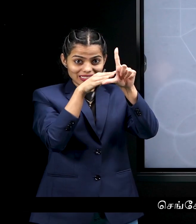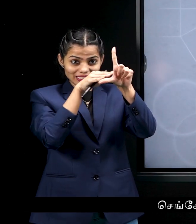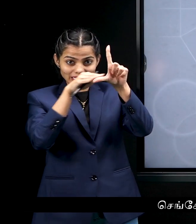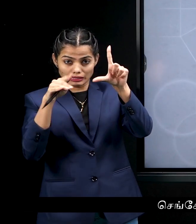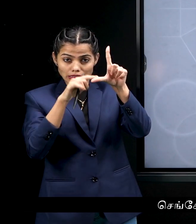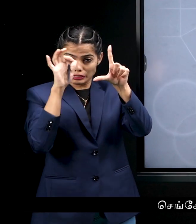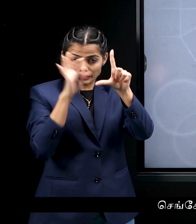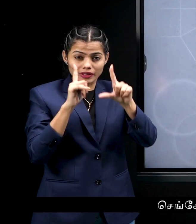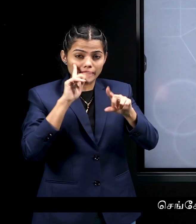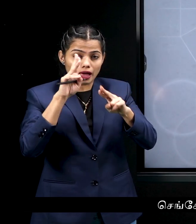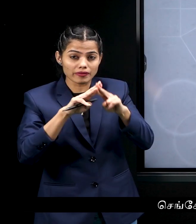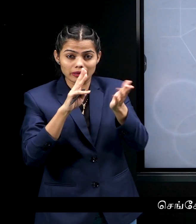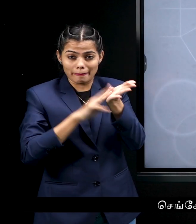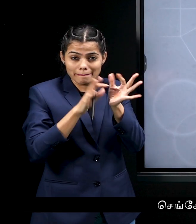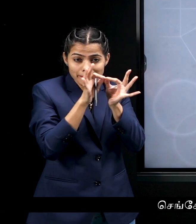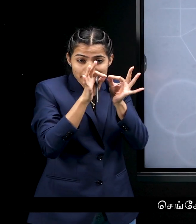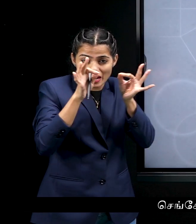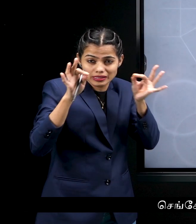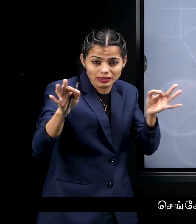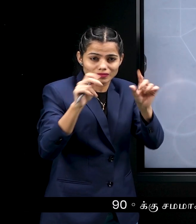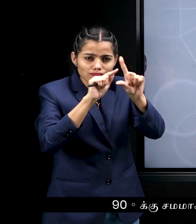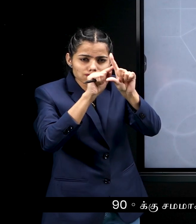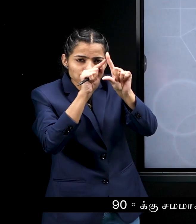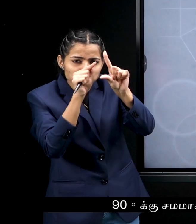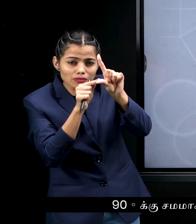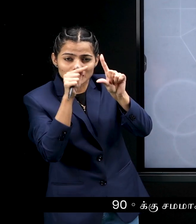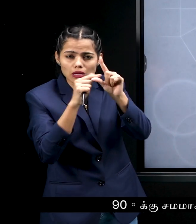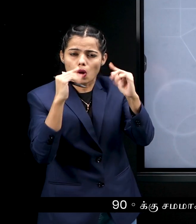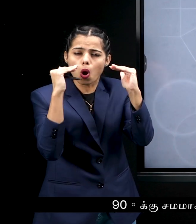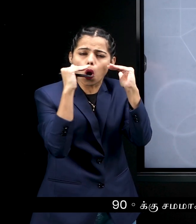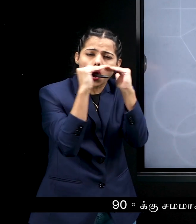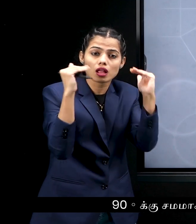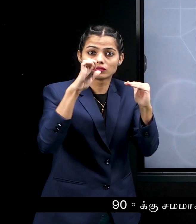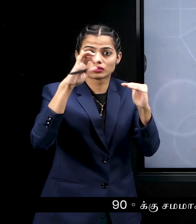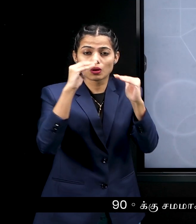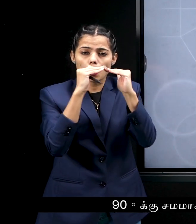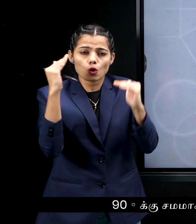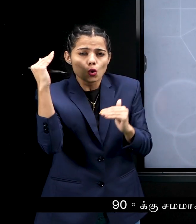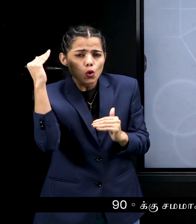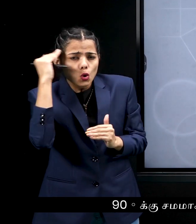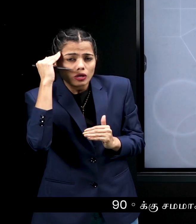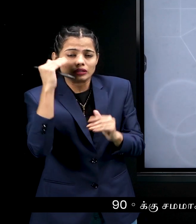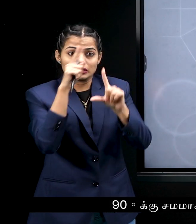செங்கோணம். ஒரு கோணத்தின் அளவு சரியாக 90 பாகைக்கு சமமாக இருந்தால் அது ஒரு செங்கோணம் எனப்படும்.